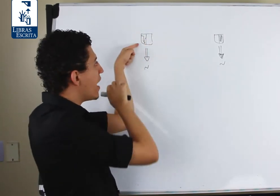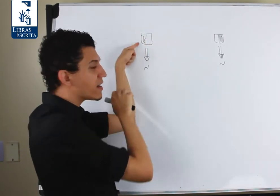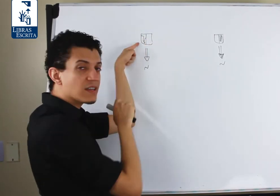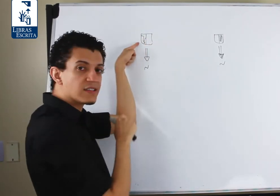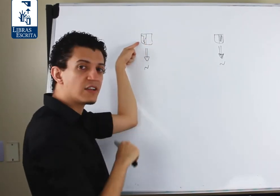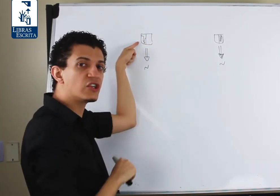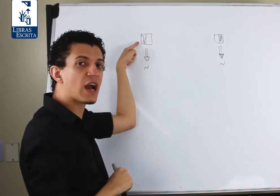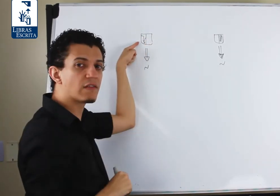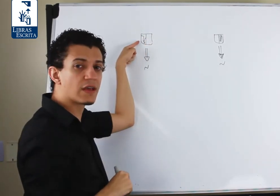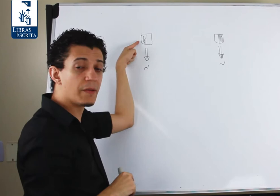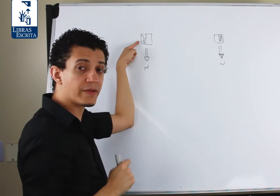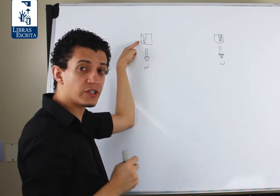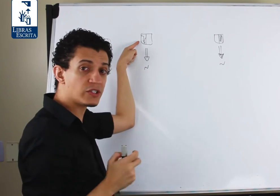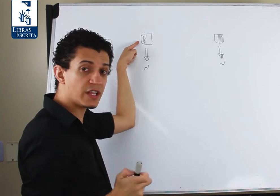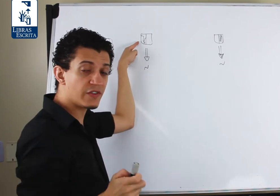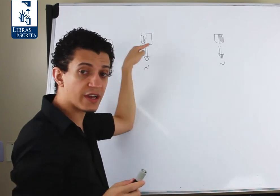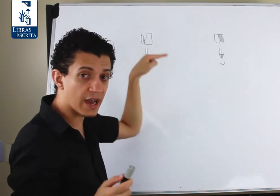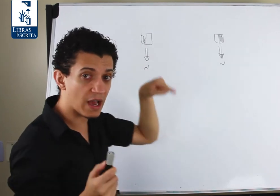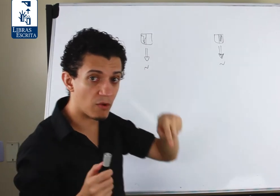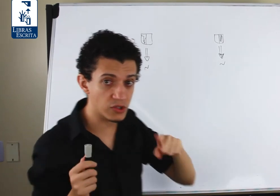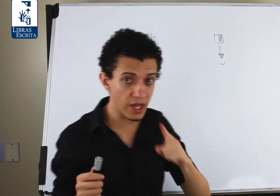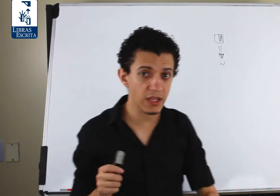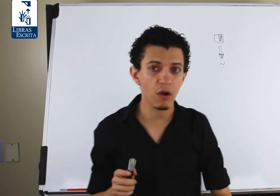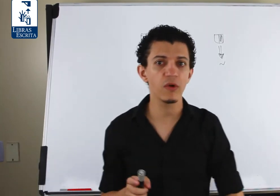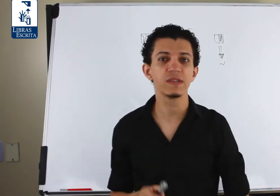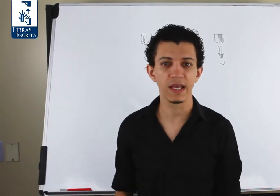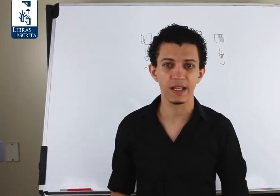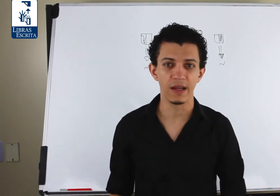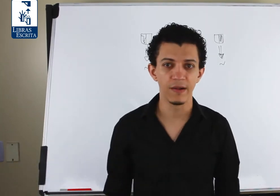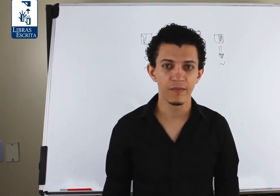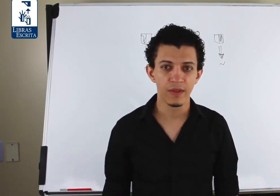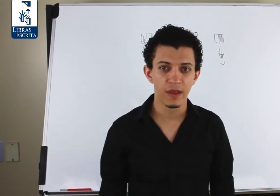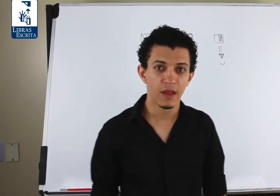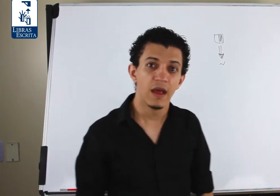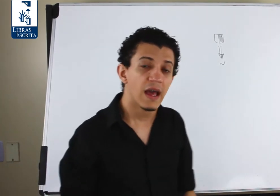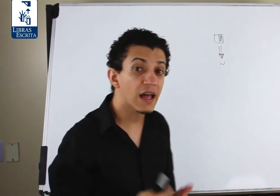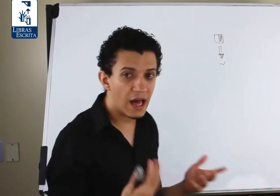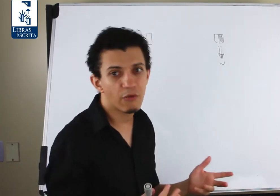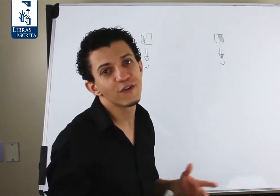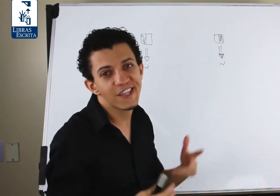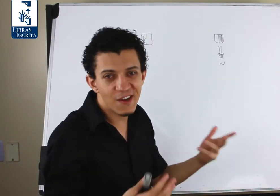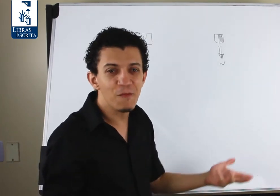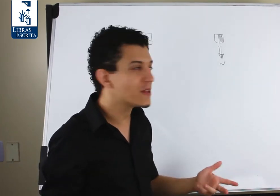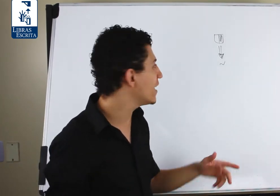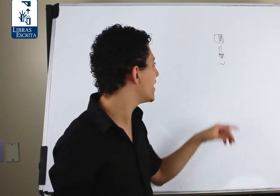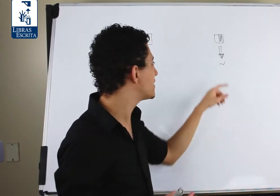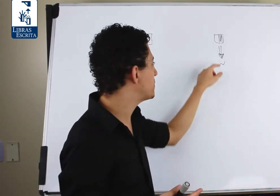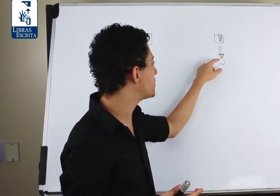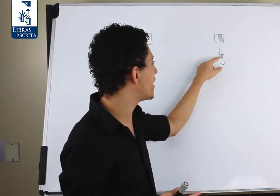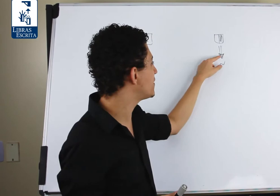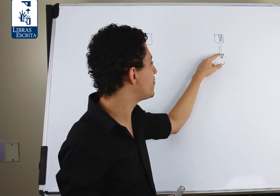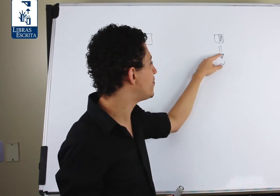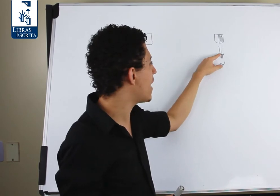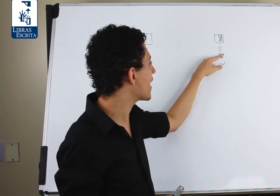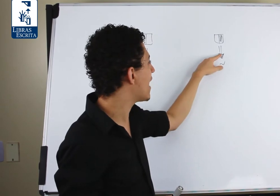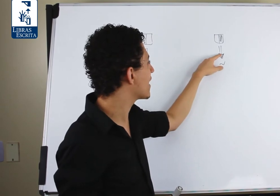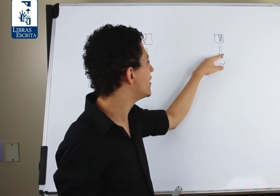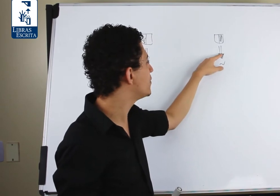É que está sendo indicado aqui para a gente identificar que a mão direita ou a mão esquerda. Claro, você não poderia simplesmente marcar aqui de